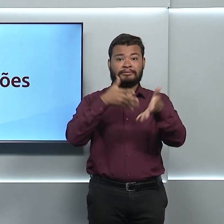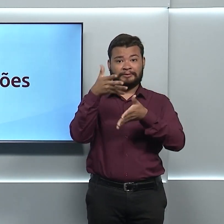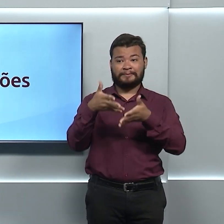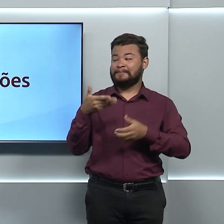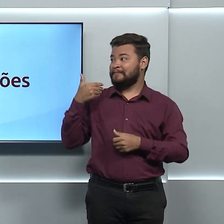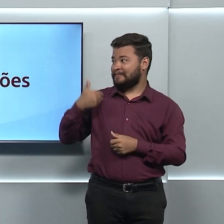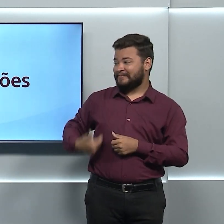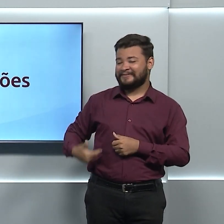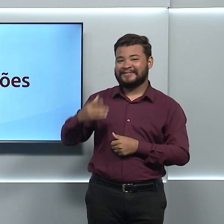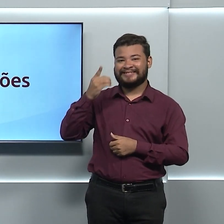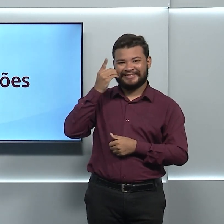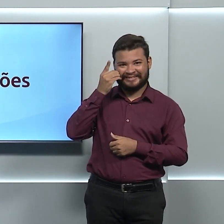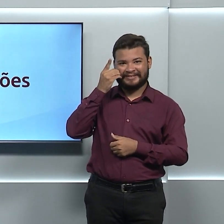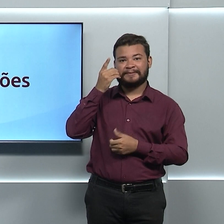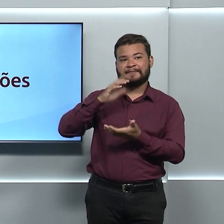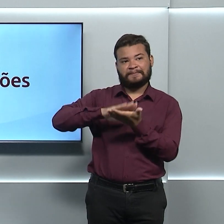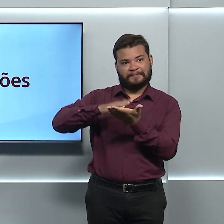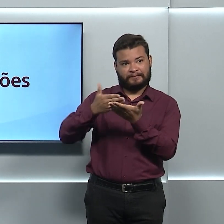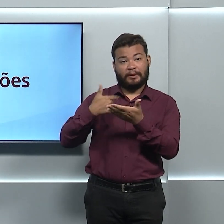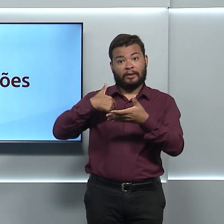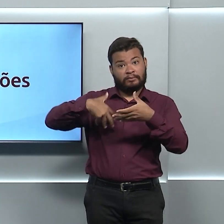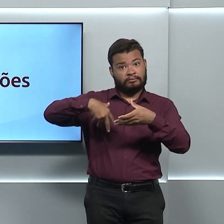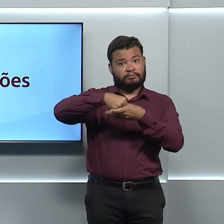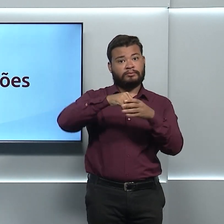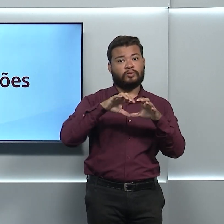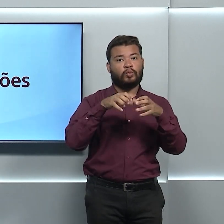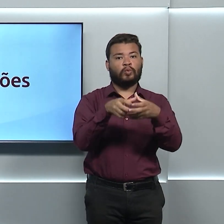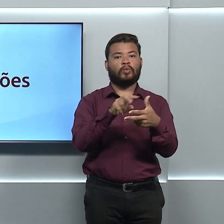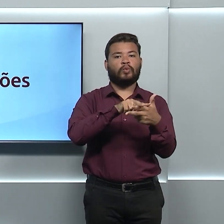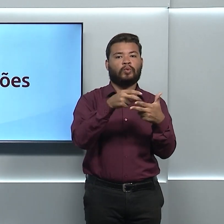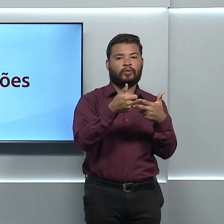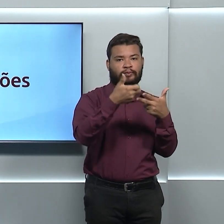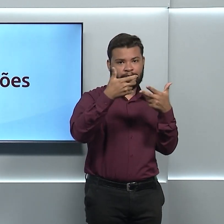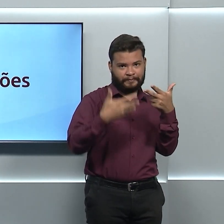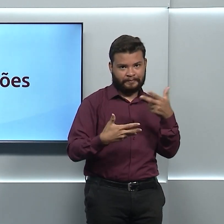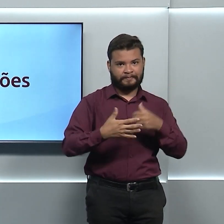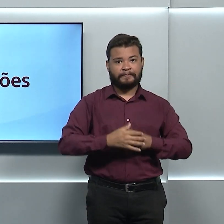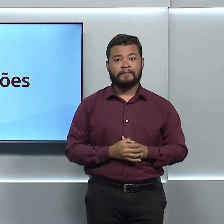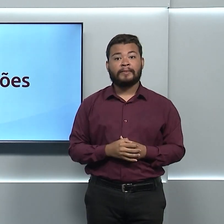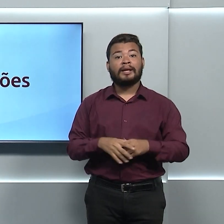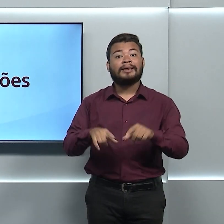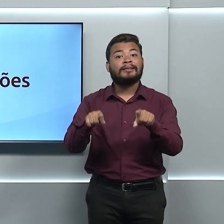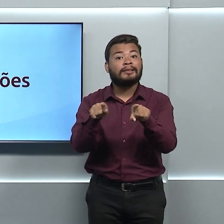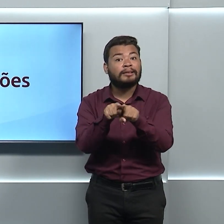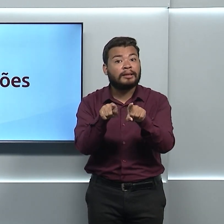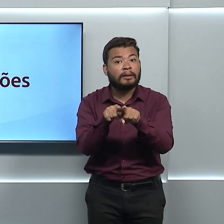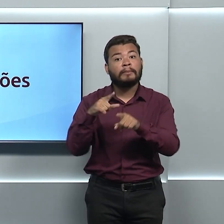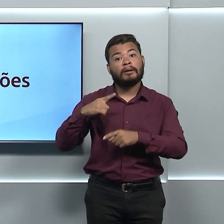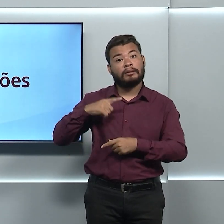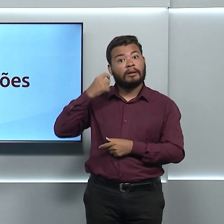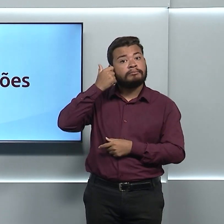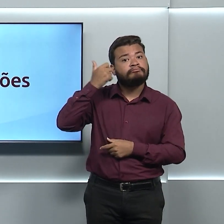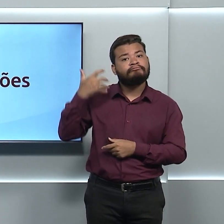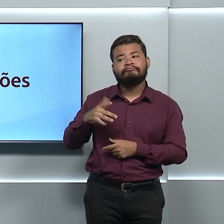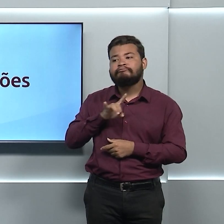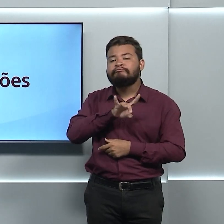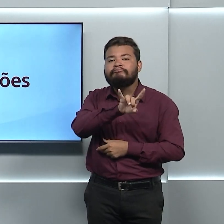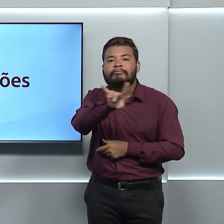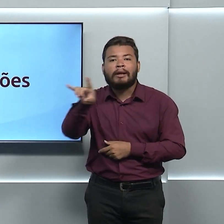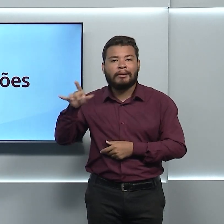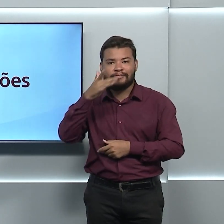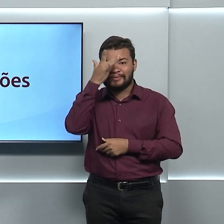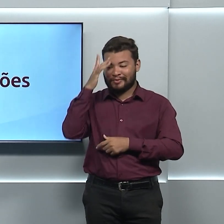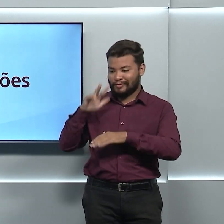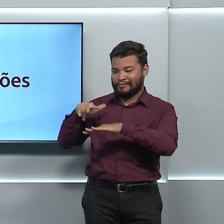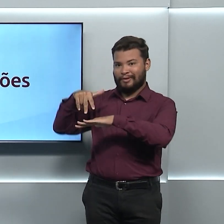pelo Diogo Marques, que é integrante do Labitave. Além disso, fazemos descrições físicas daqueles que